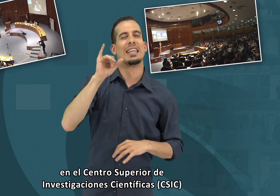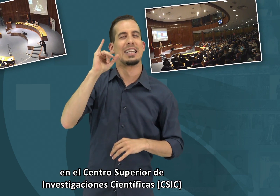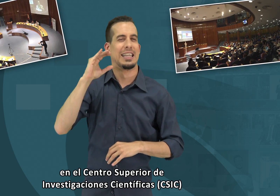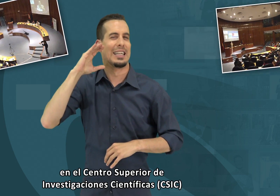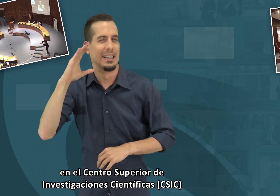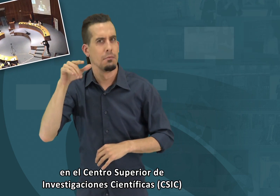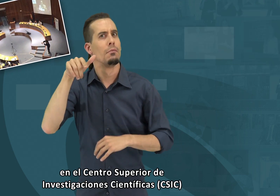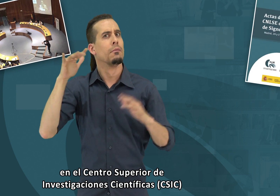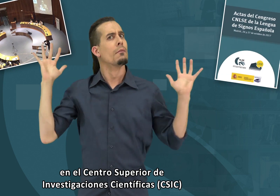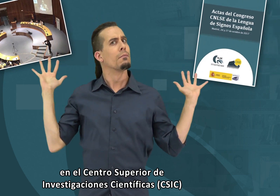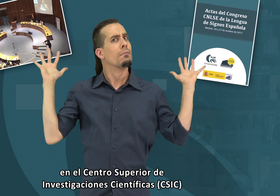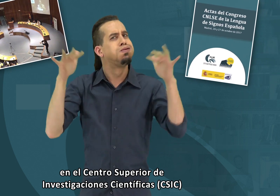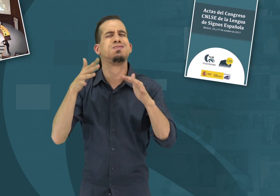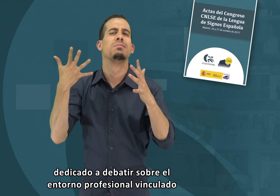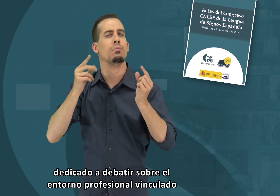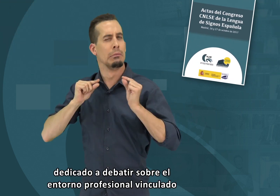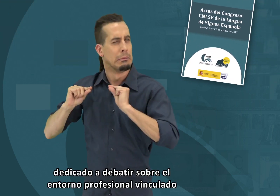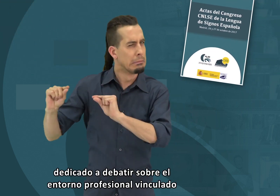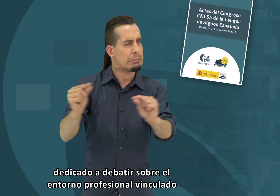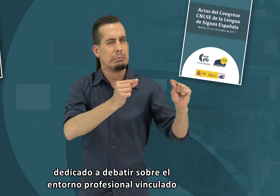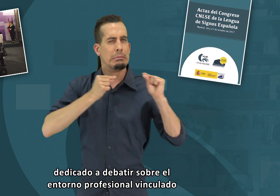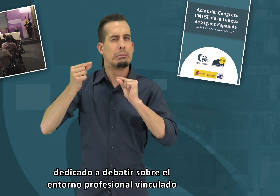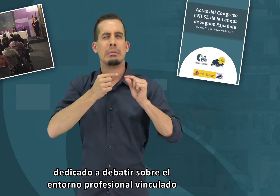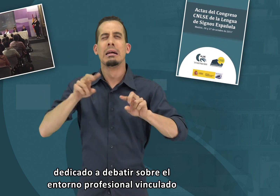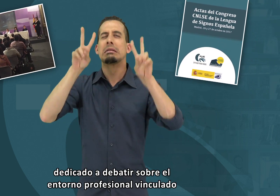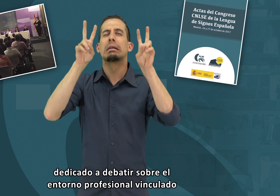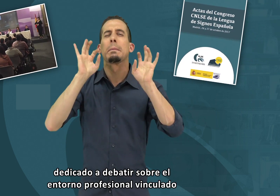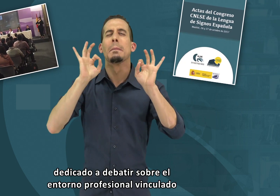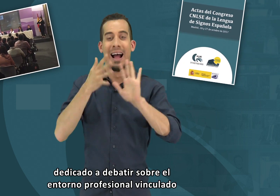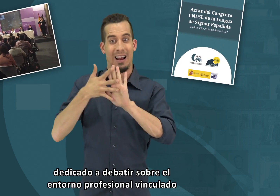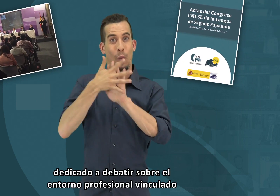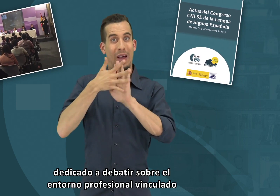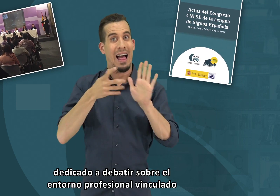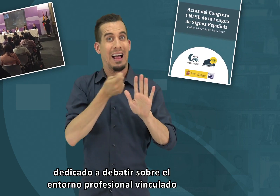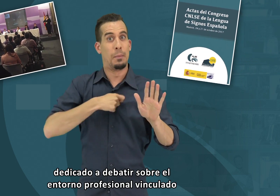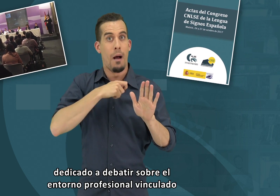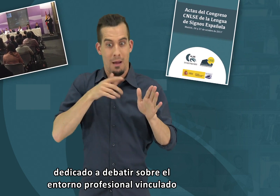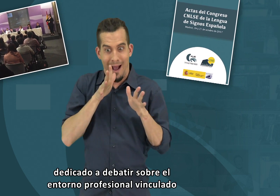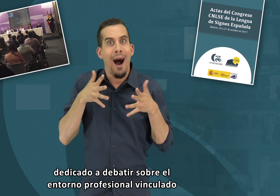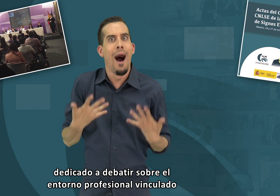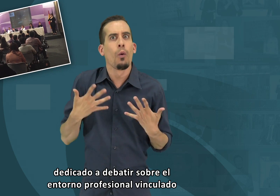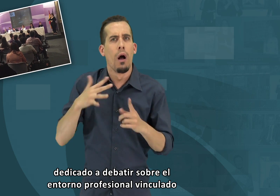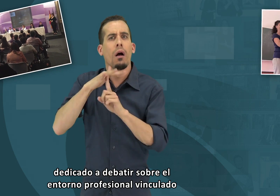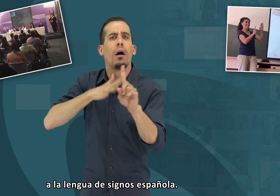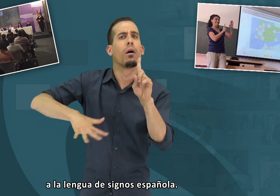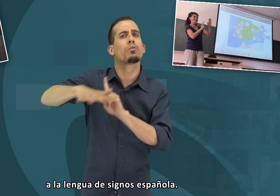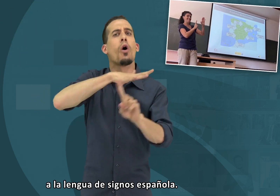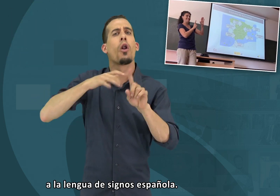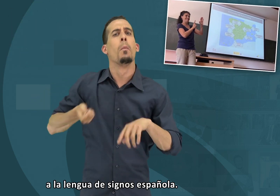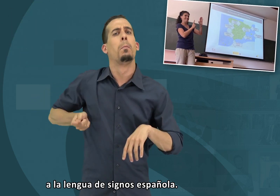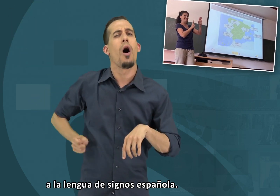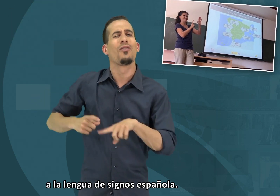CSIC, dedicado a debatir sobre el entorno profesional vinculado a la lengua de signos